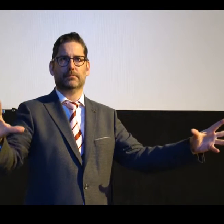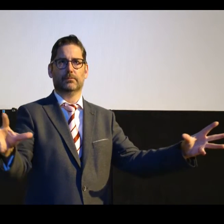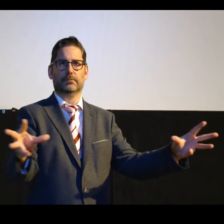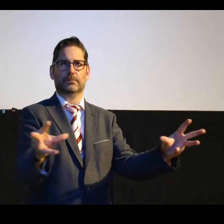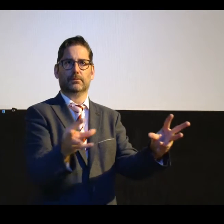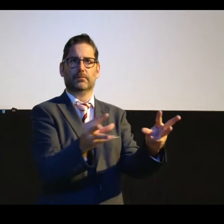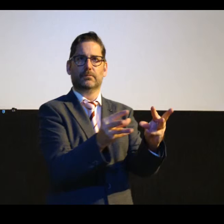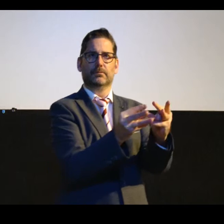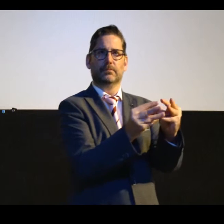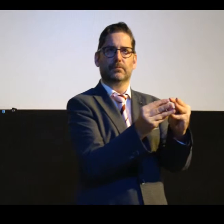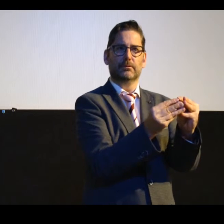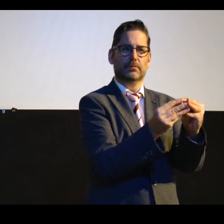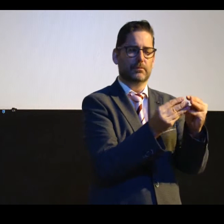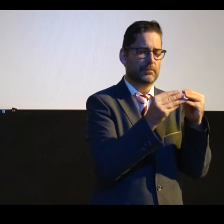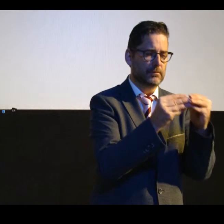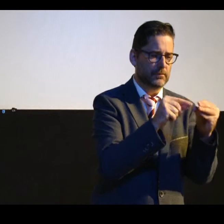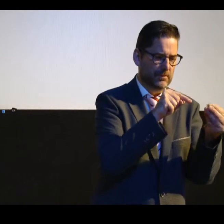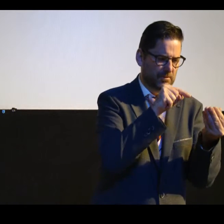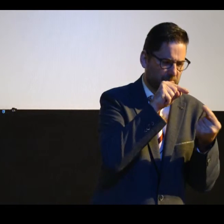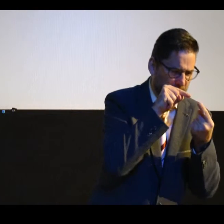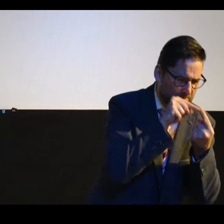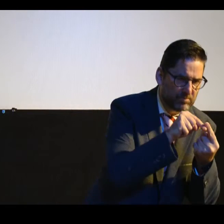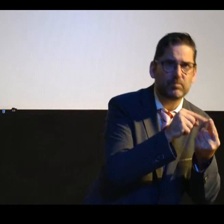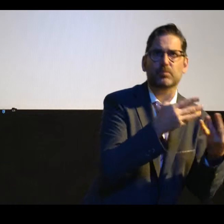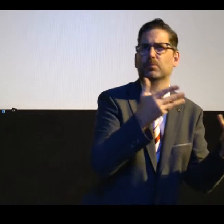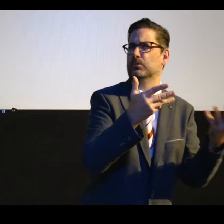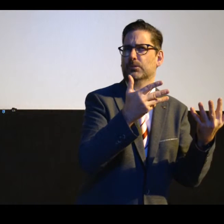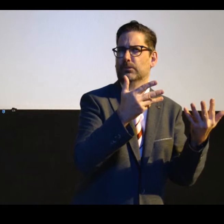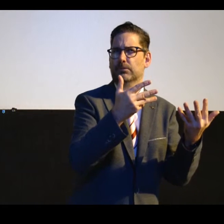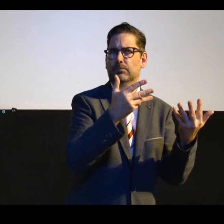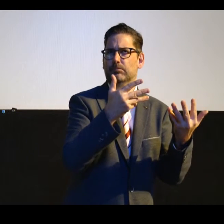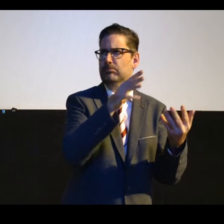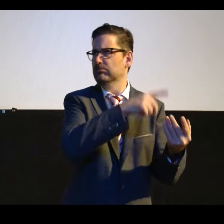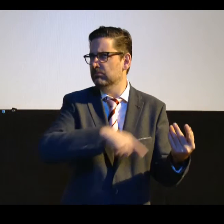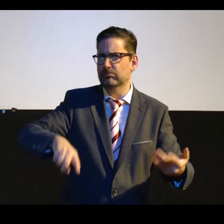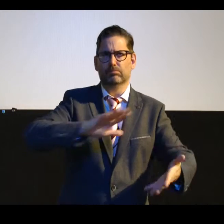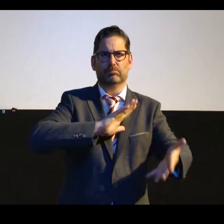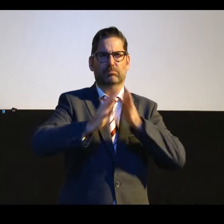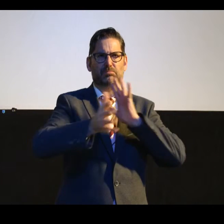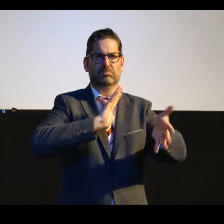aquí pueden ver una síntesis, los hemos resumido, los objetivos principales.